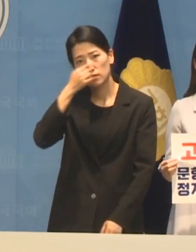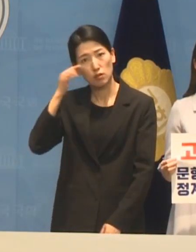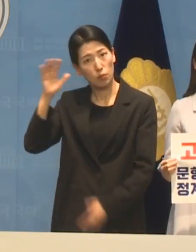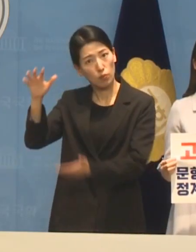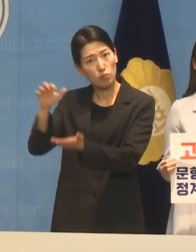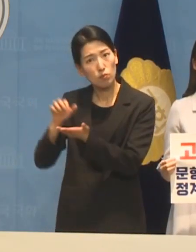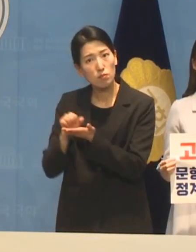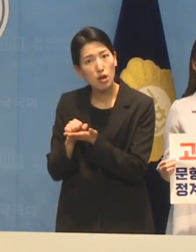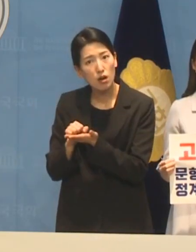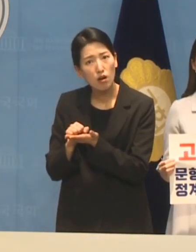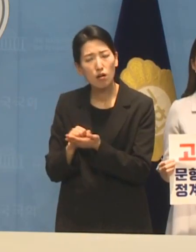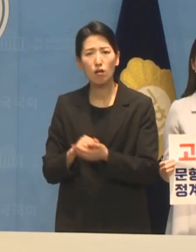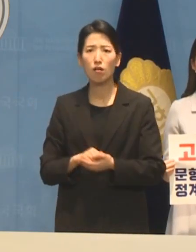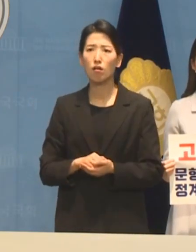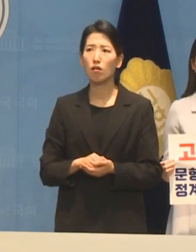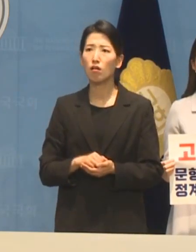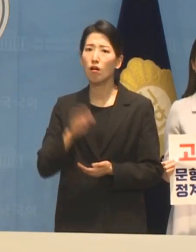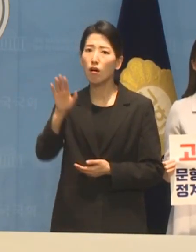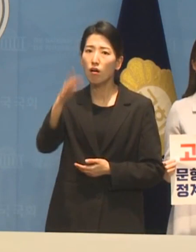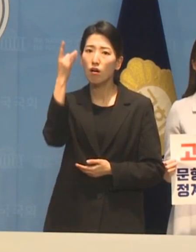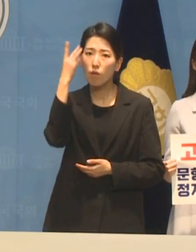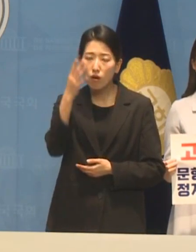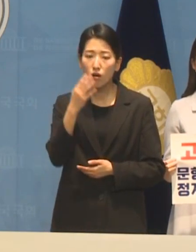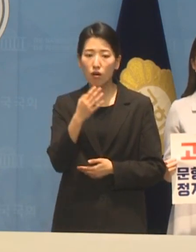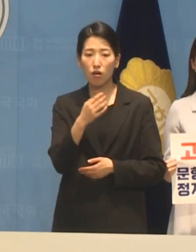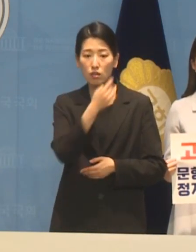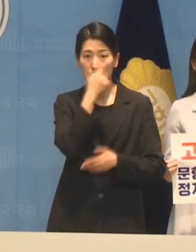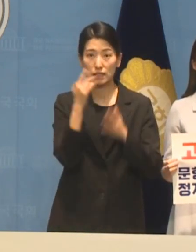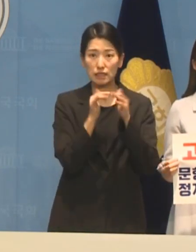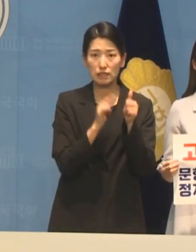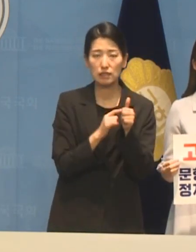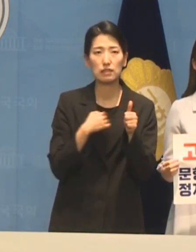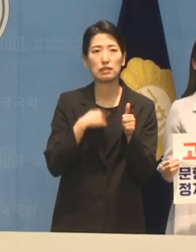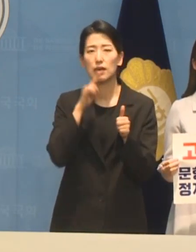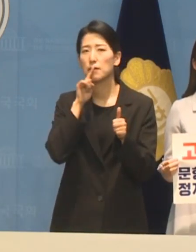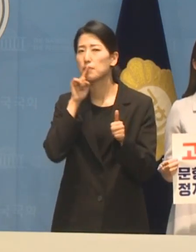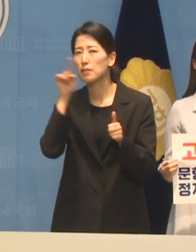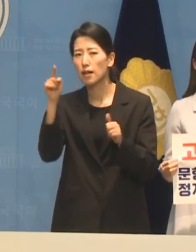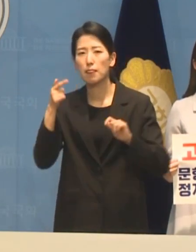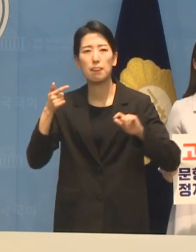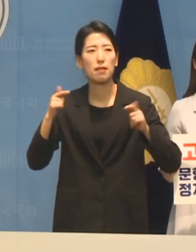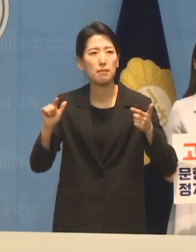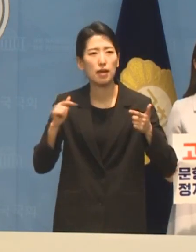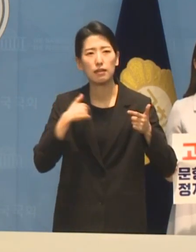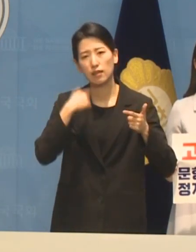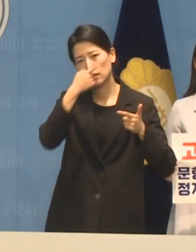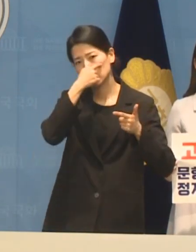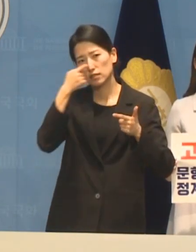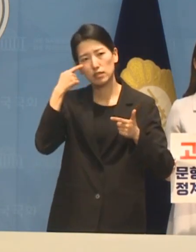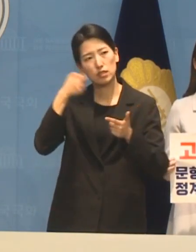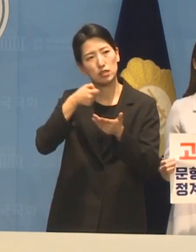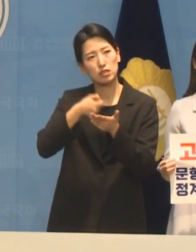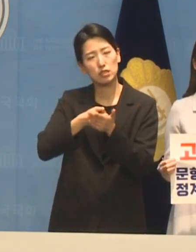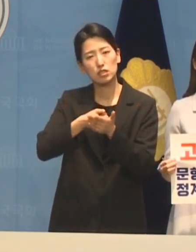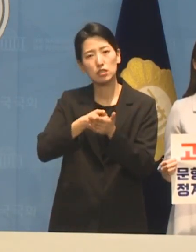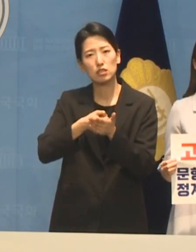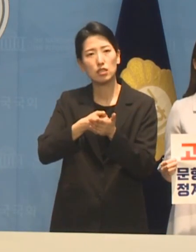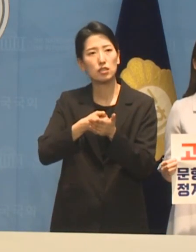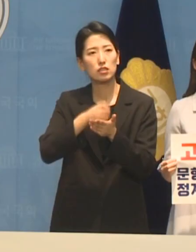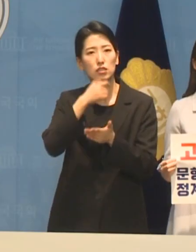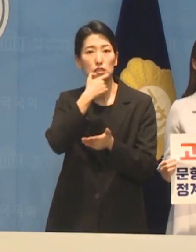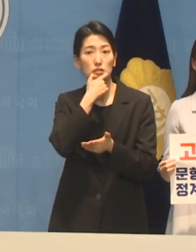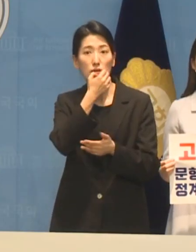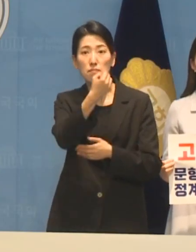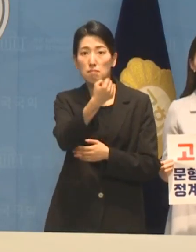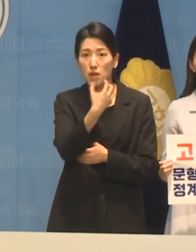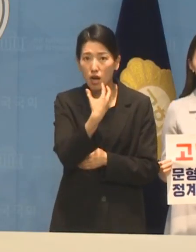공판장에서 부인하면 증거로 채택할 수 없다고 규정한 형사소송법 제312조